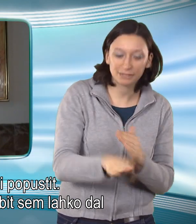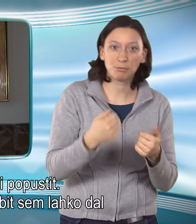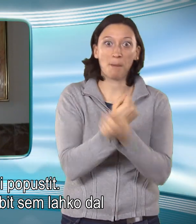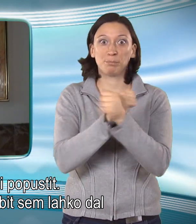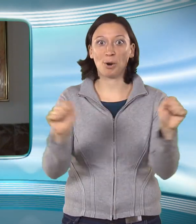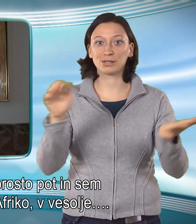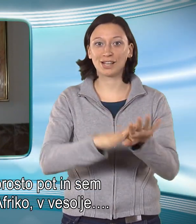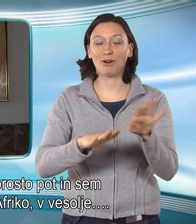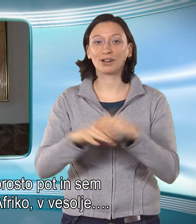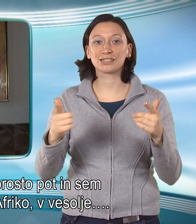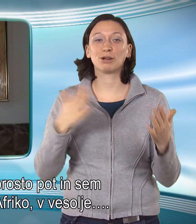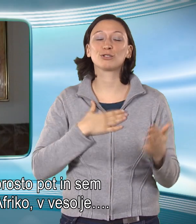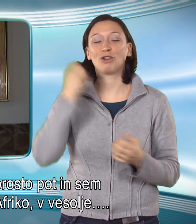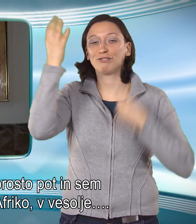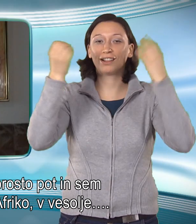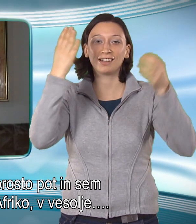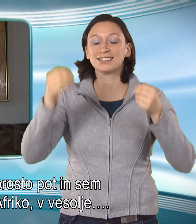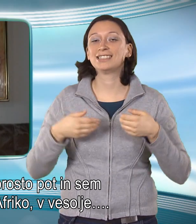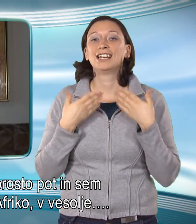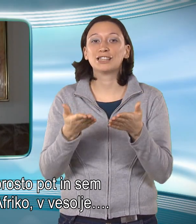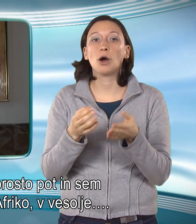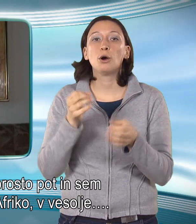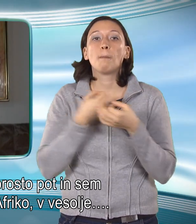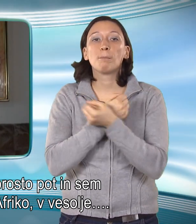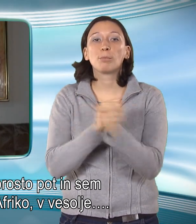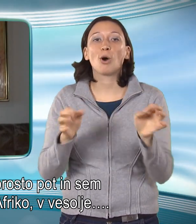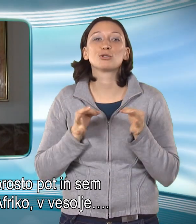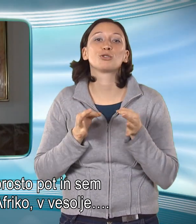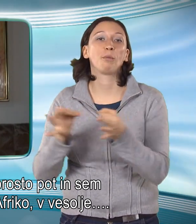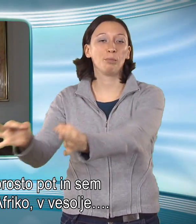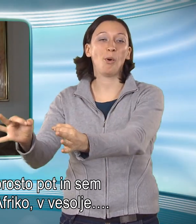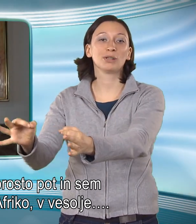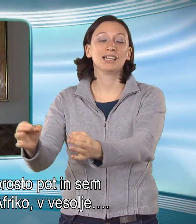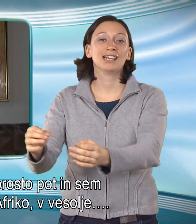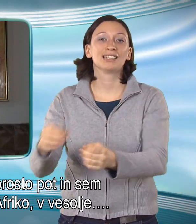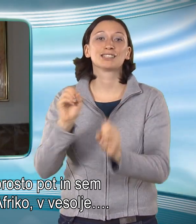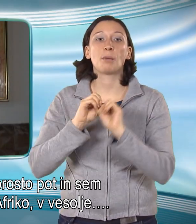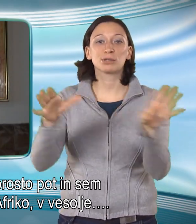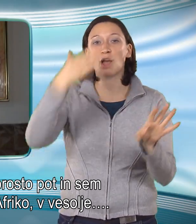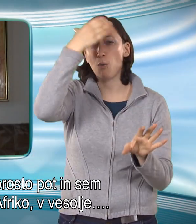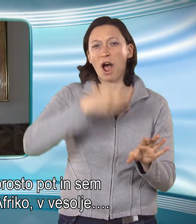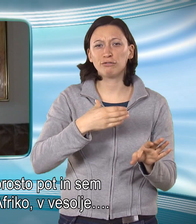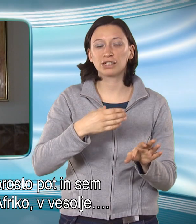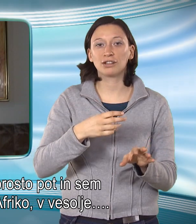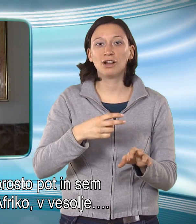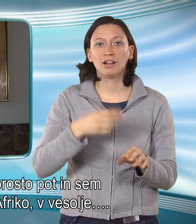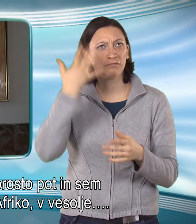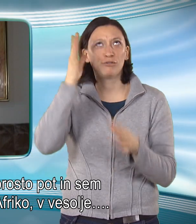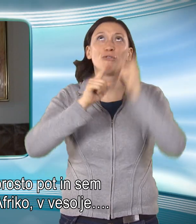proste roke in sem lahko v svoji fantaziji dal prosto pot, da sem poslal ga v Afriko, ne vem kam,